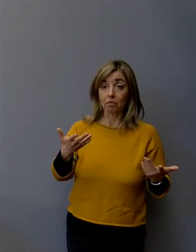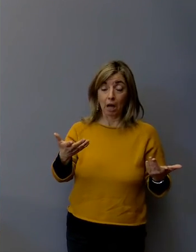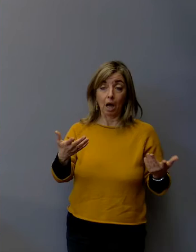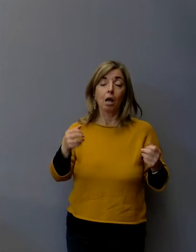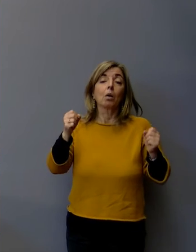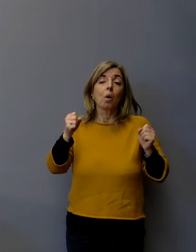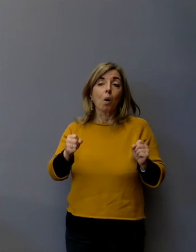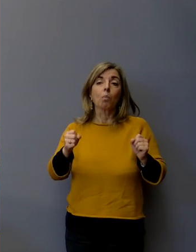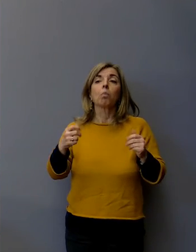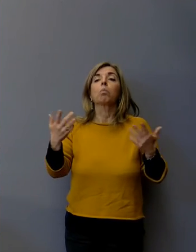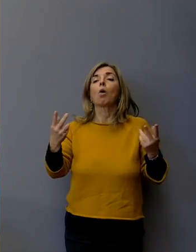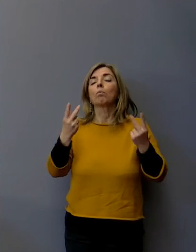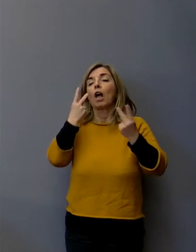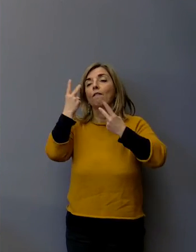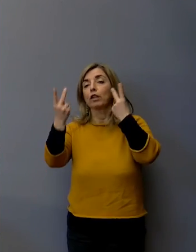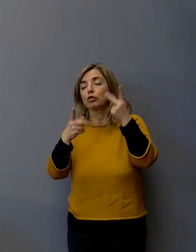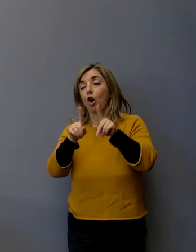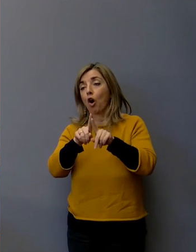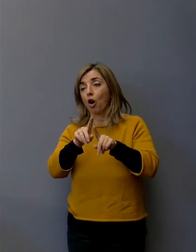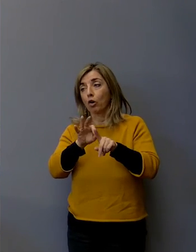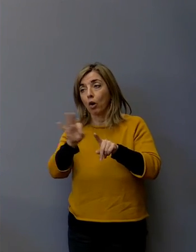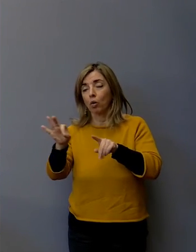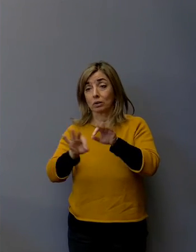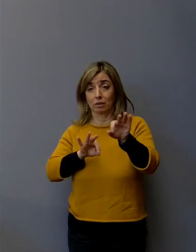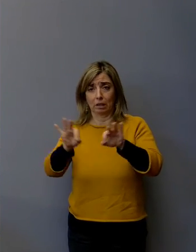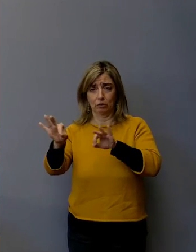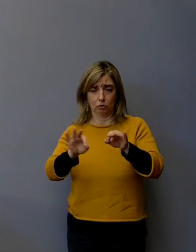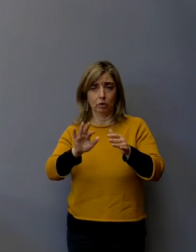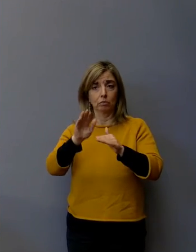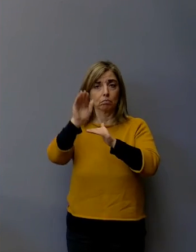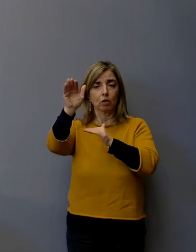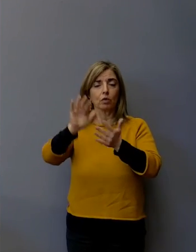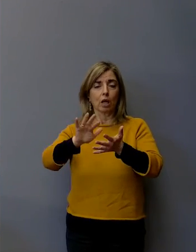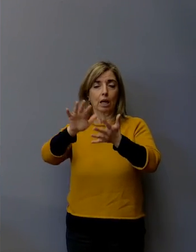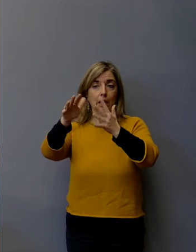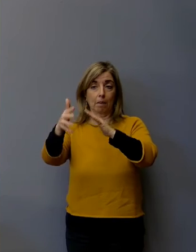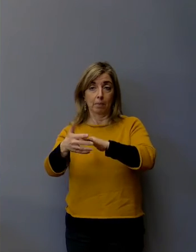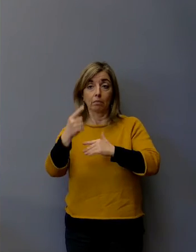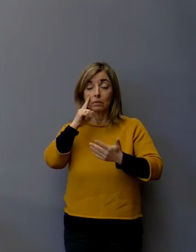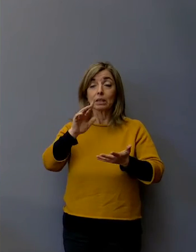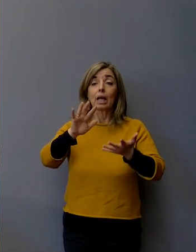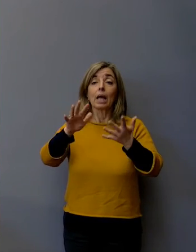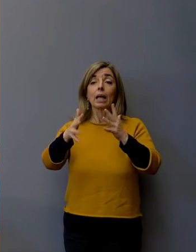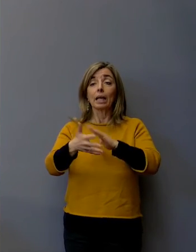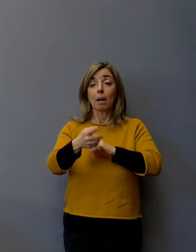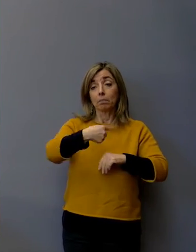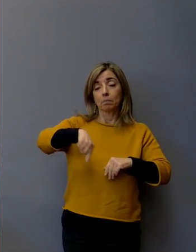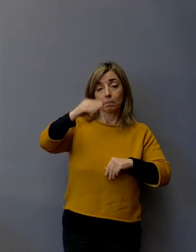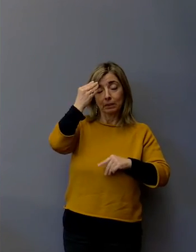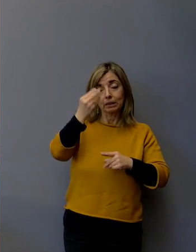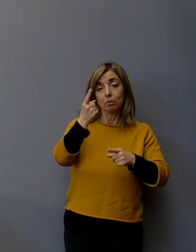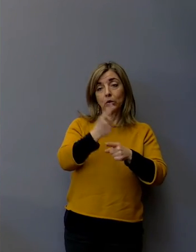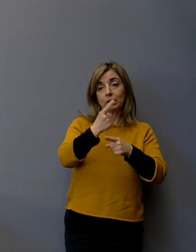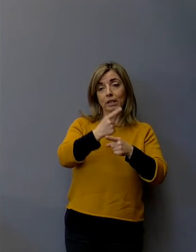cambiare strategia se cambia vuol dire che noi pensiamo che si debba essere cambiata quindi la coerenza vuol dire essere pronti